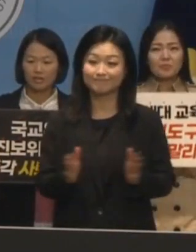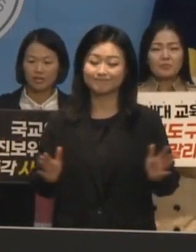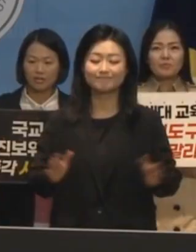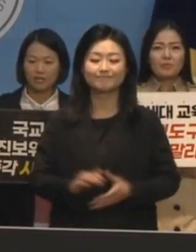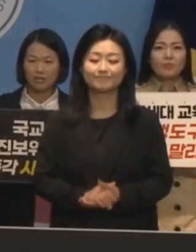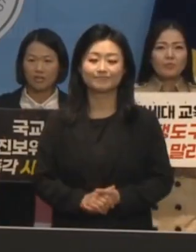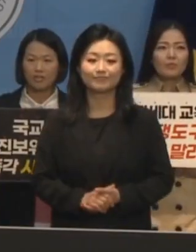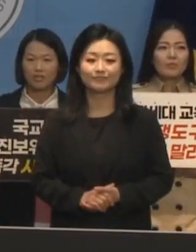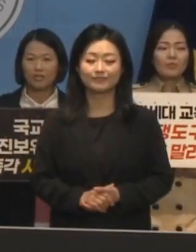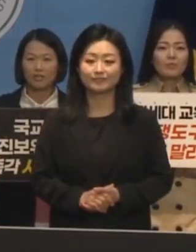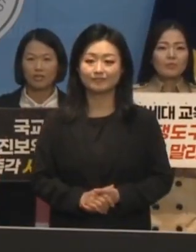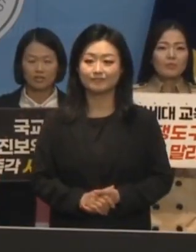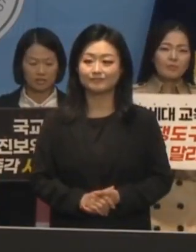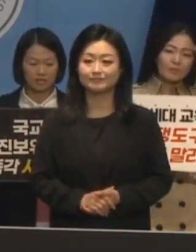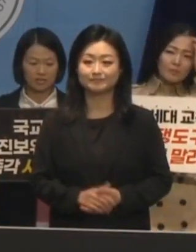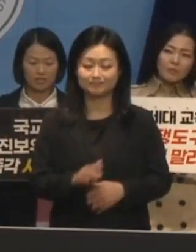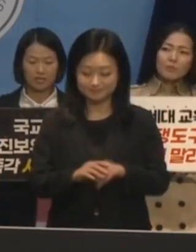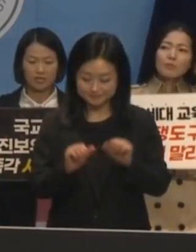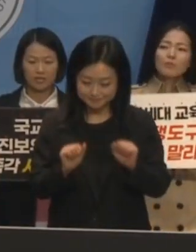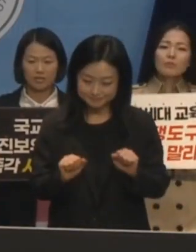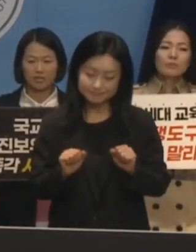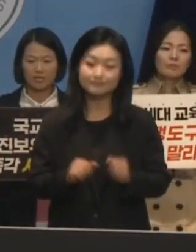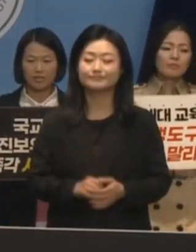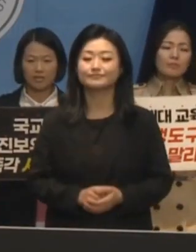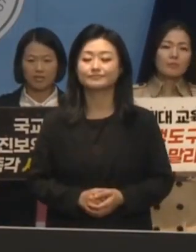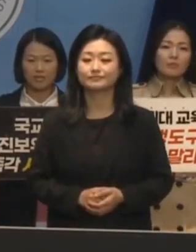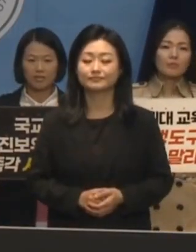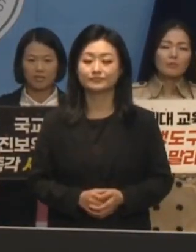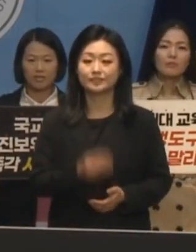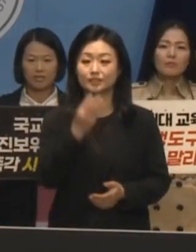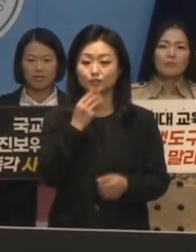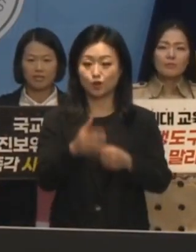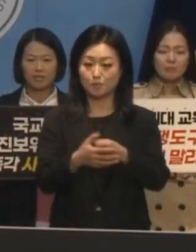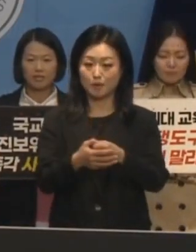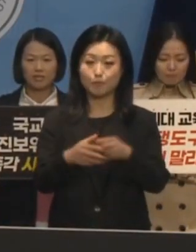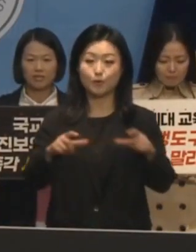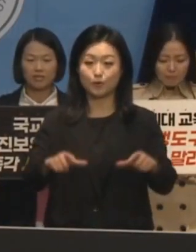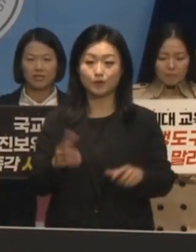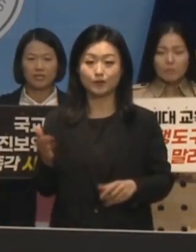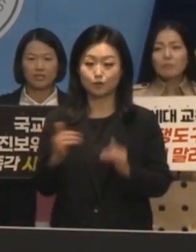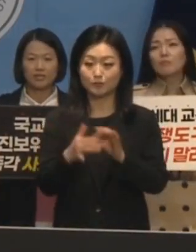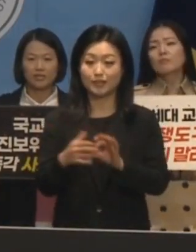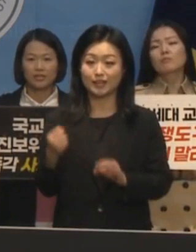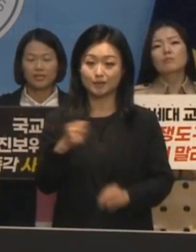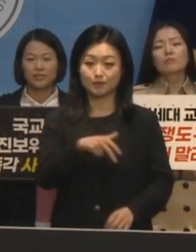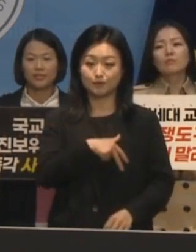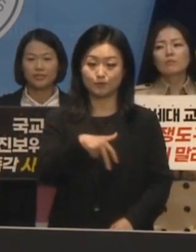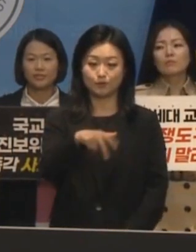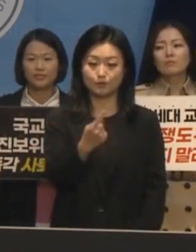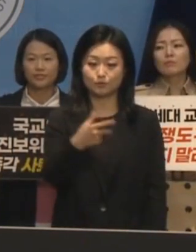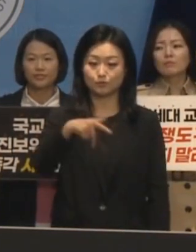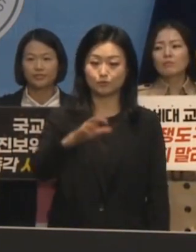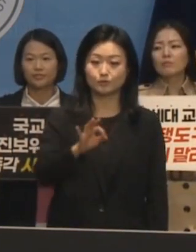예, 시작하도록 하겠습니다. 안녕하십니까. 서울 마포갑 국민의힘 국회의원